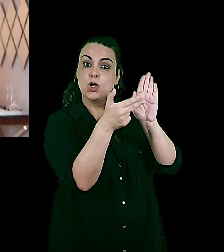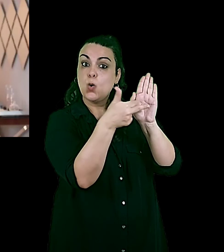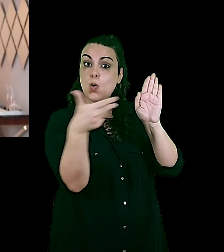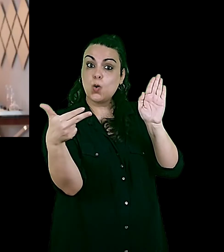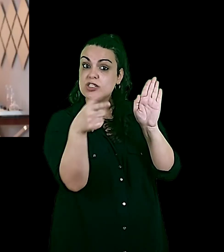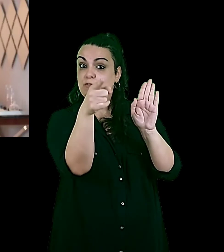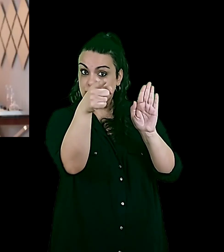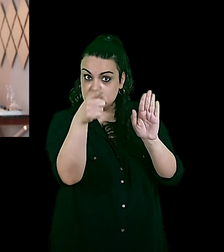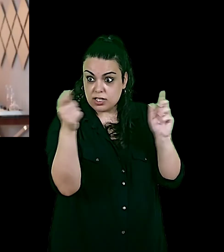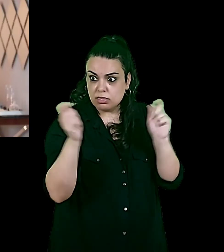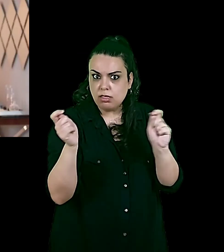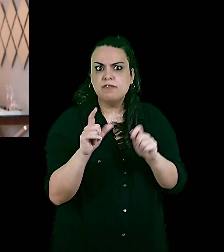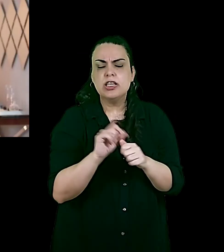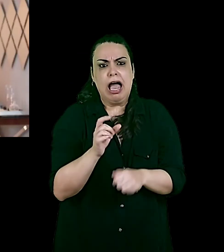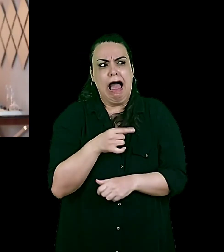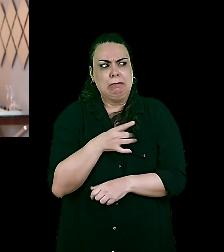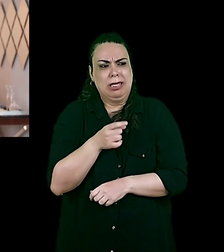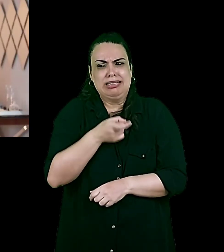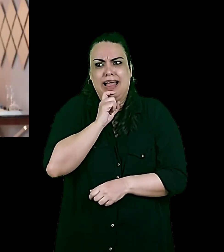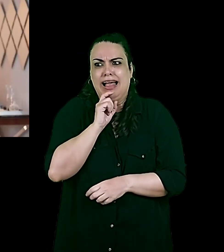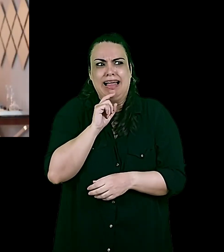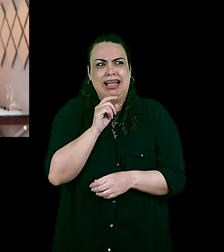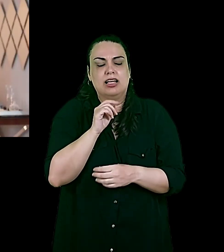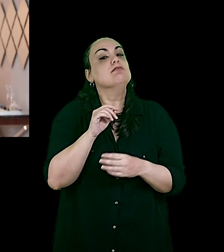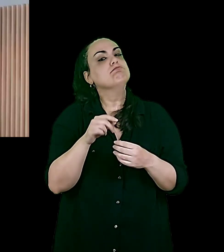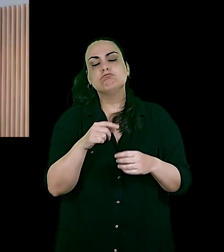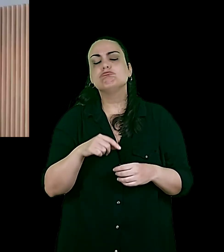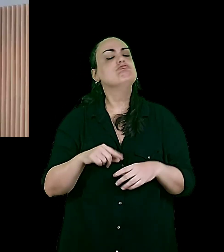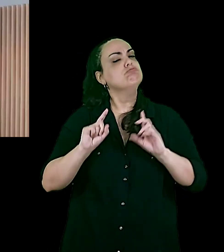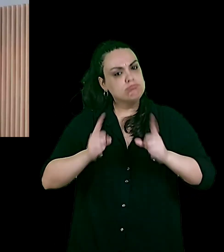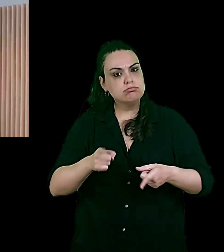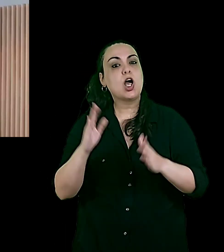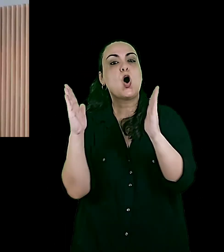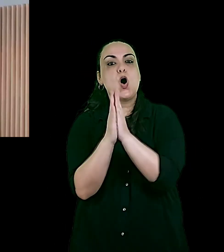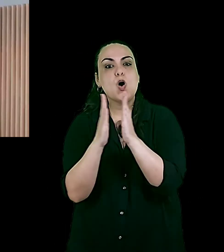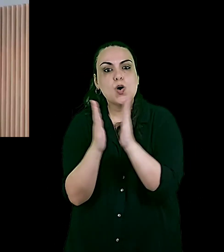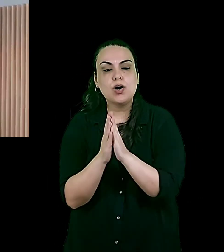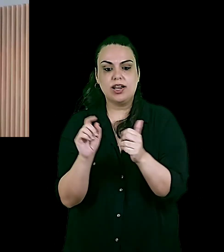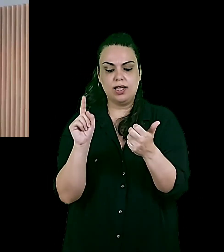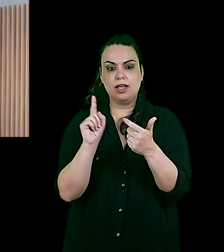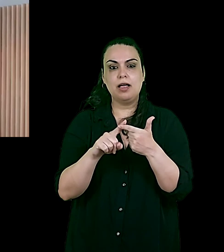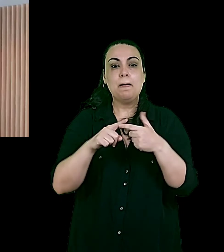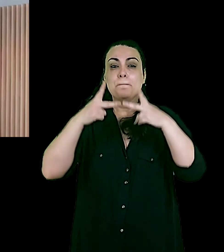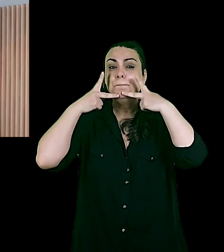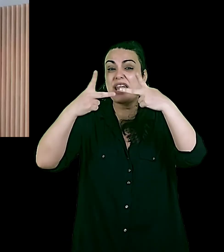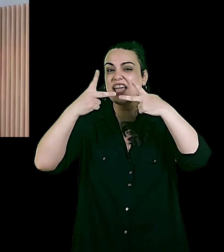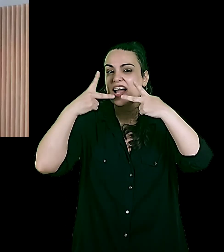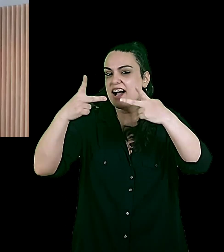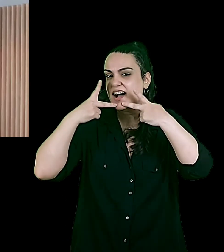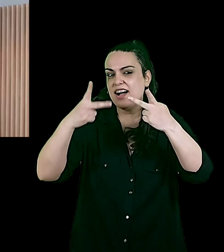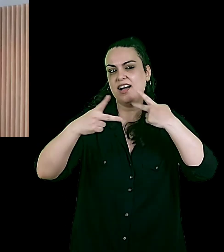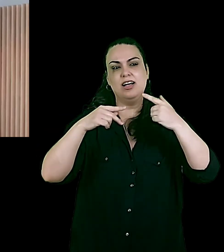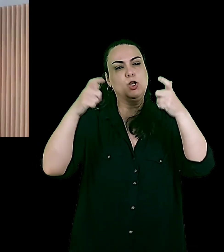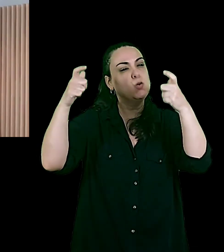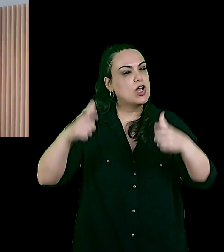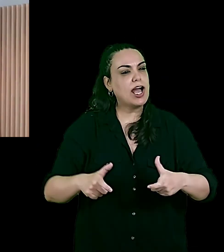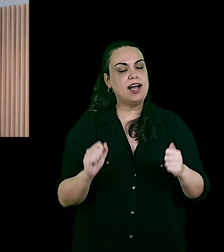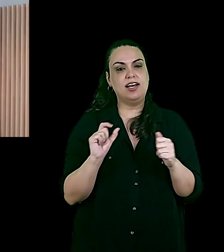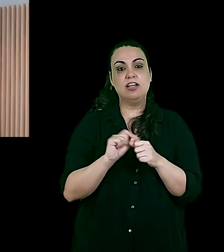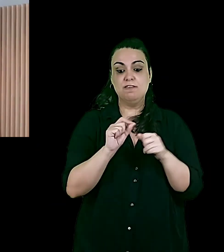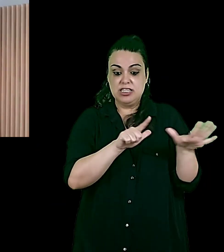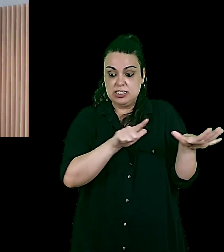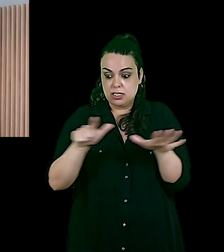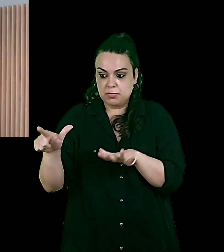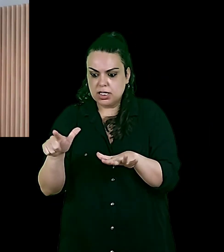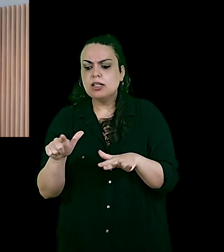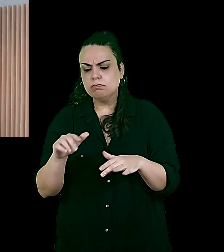coisas que você vai se permitir a fazer com medo mesmo. Orar por alguém, pregar de Jesus em algum lugar, estabelecer